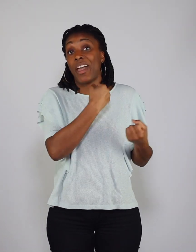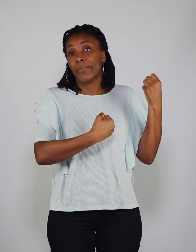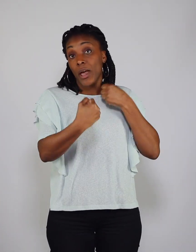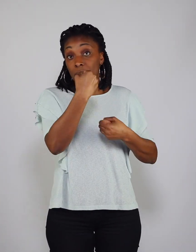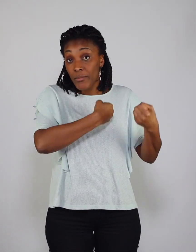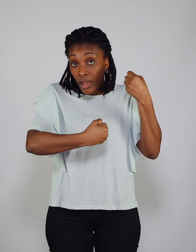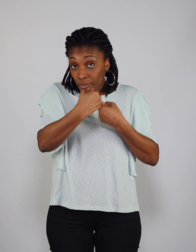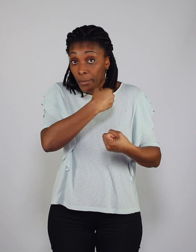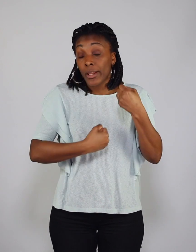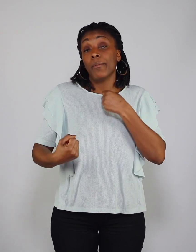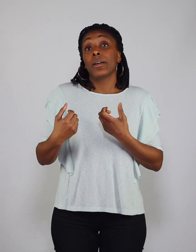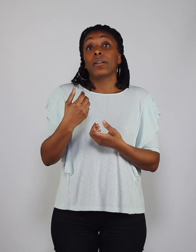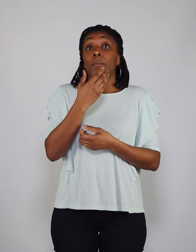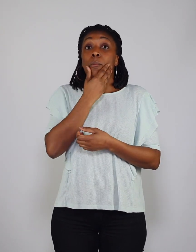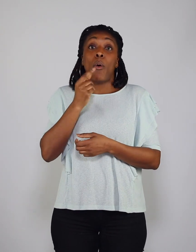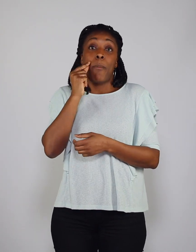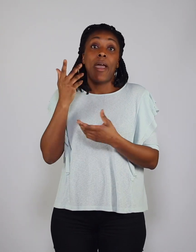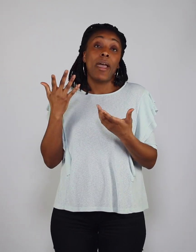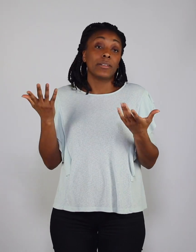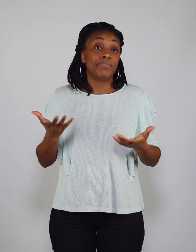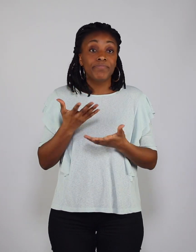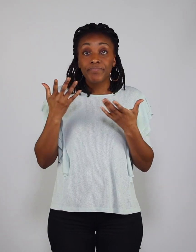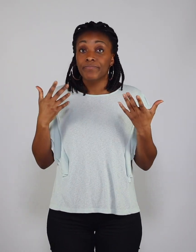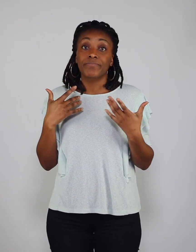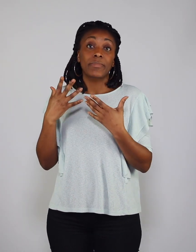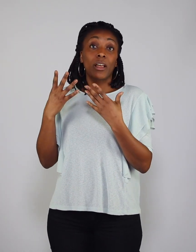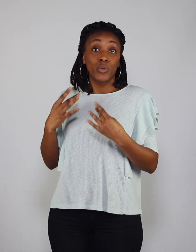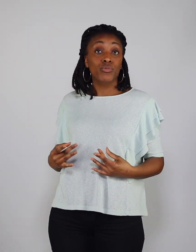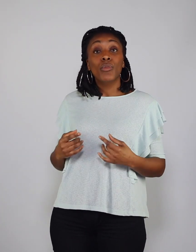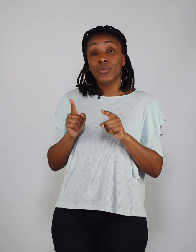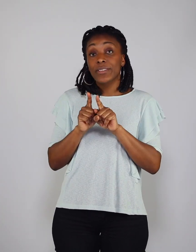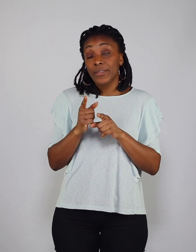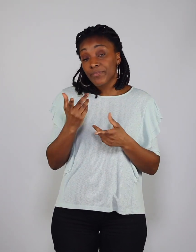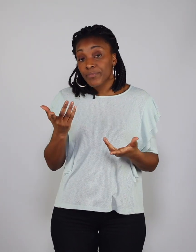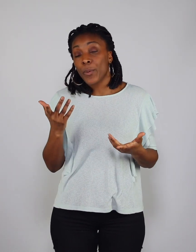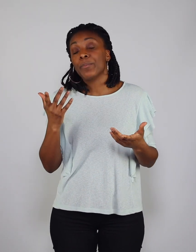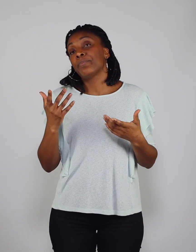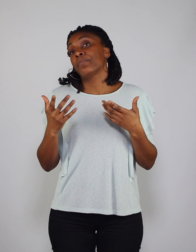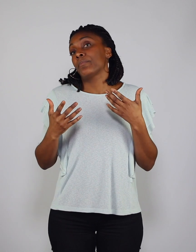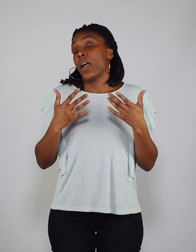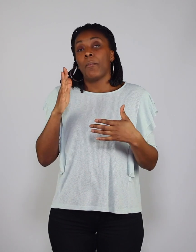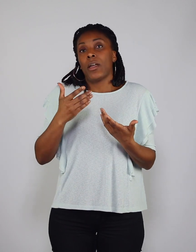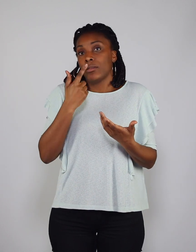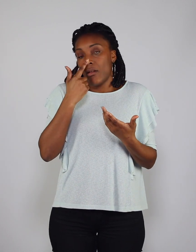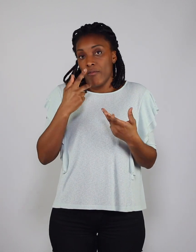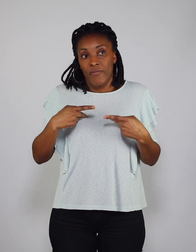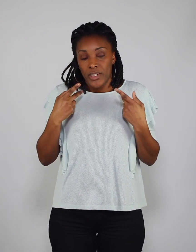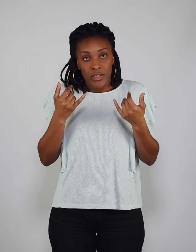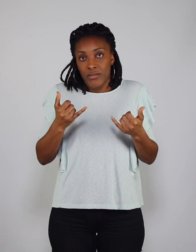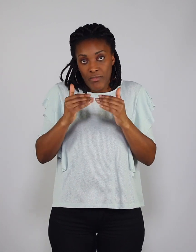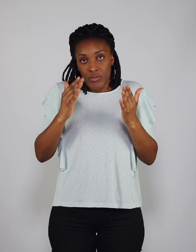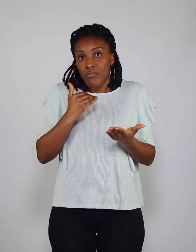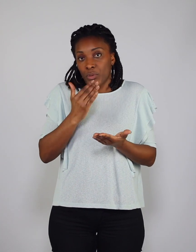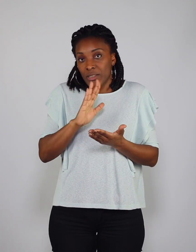Donc, j'étais beaucoup tapée. Mon beau-père a fait des choses pas bien, a abusé de moi. Et à un moment, c'était plus vivable à la